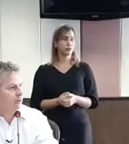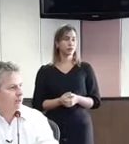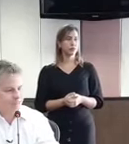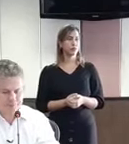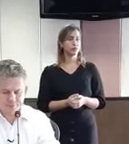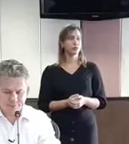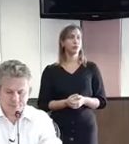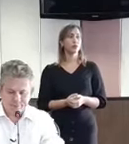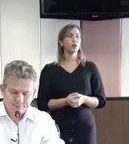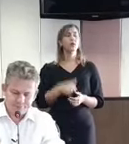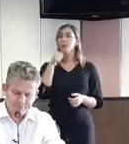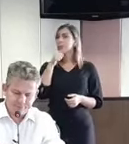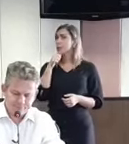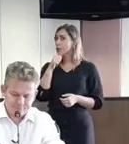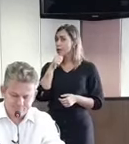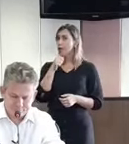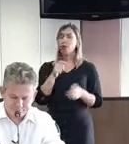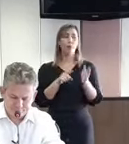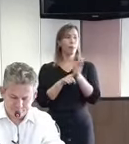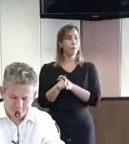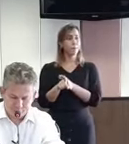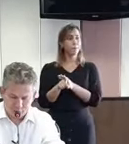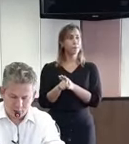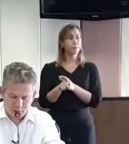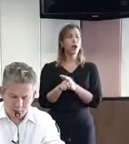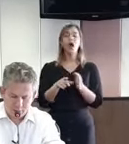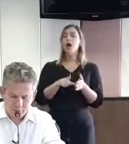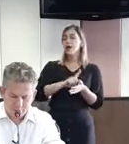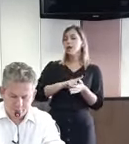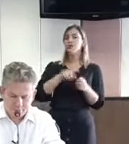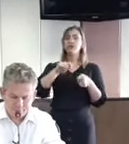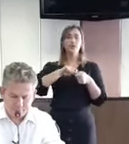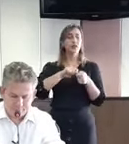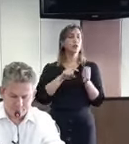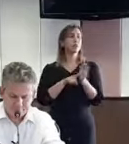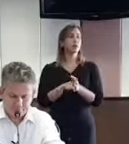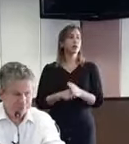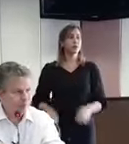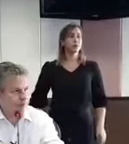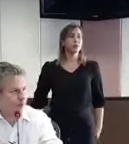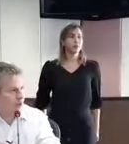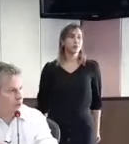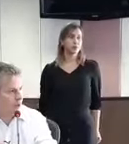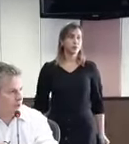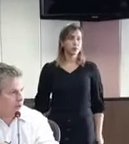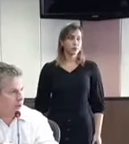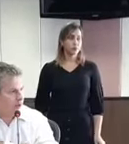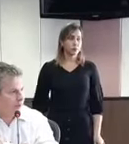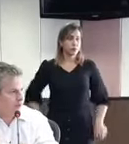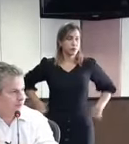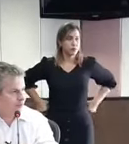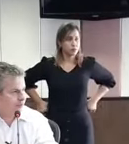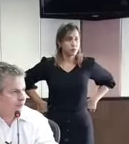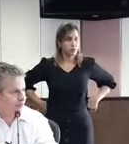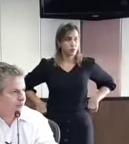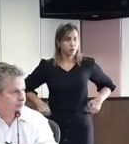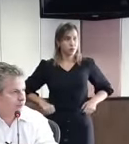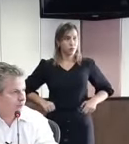Camila Piacente, Rádio Capital FM. Antes de fazer a pergunta da Camila, só destacando que nós vamos nos ater a perguntas que dizem